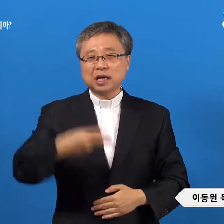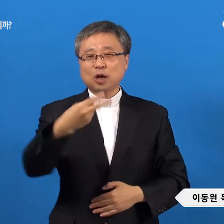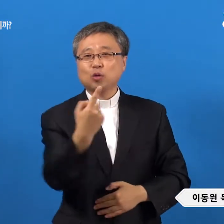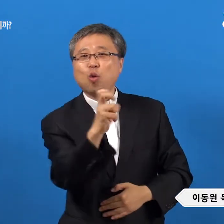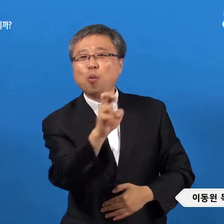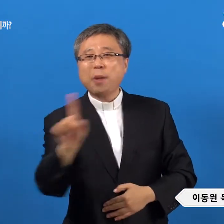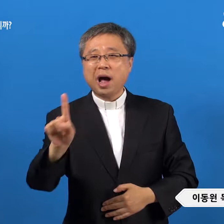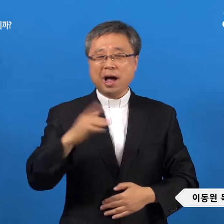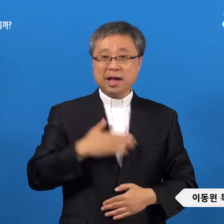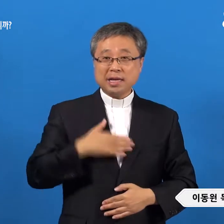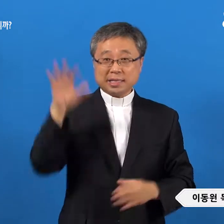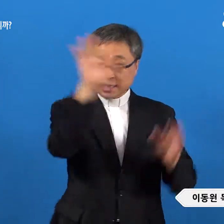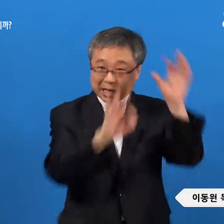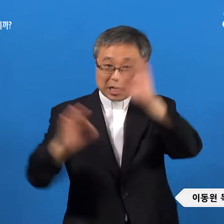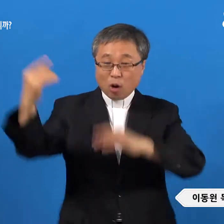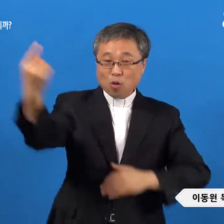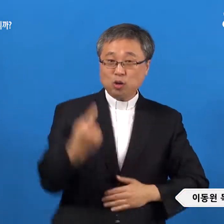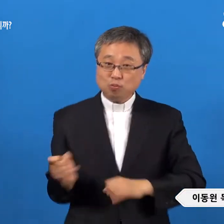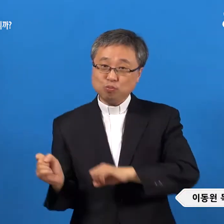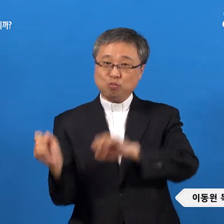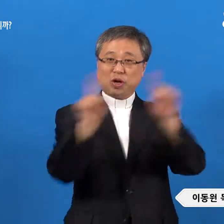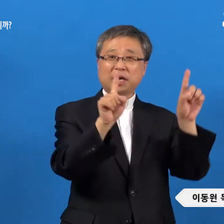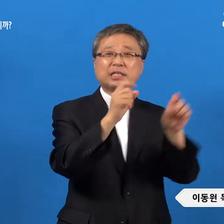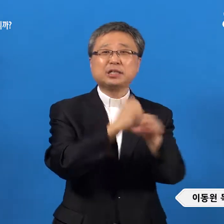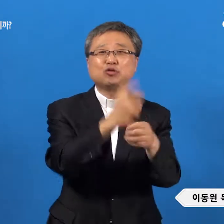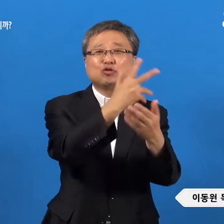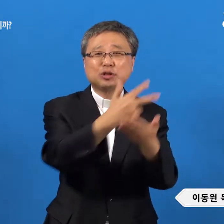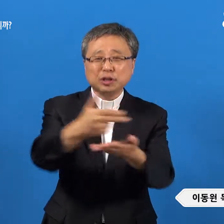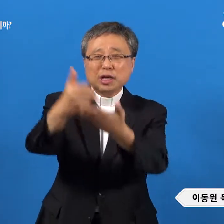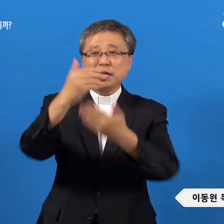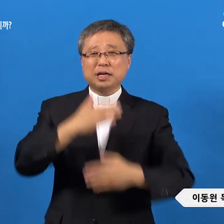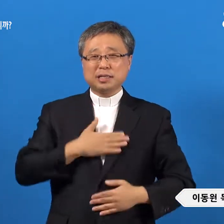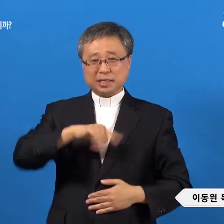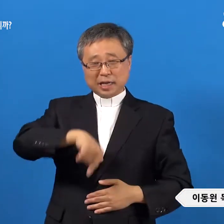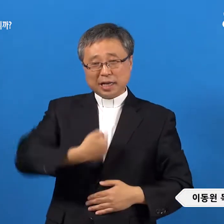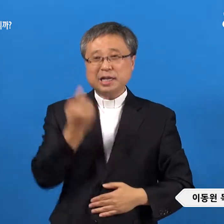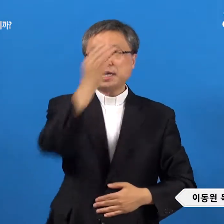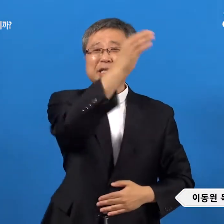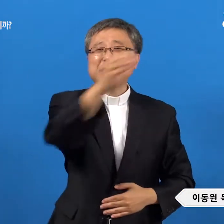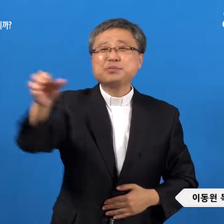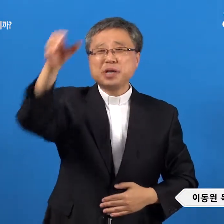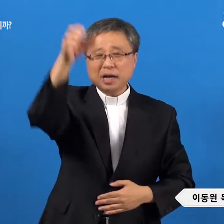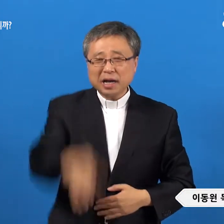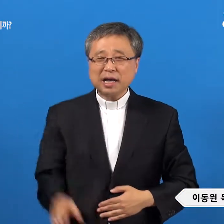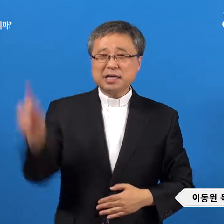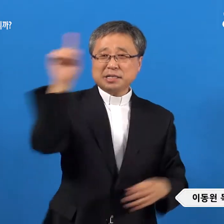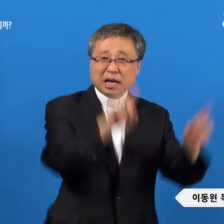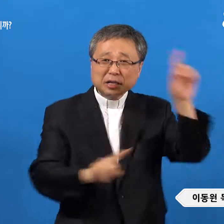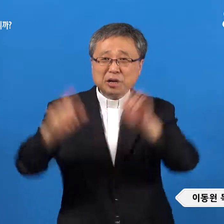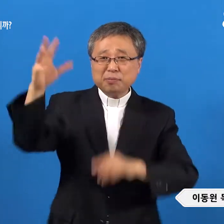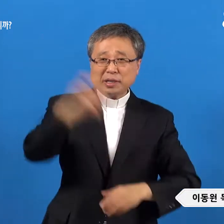이 도마를 찾아오신 부활하신 주님, 자신의 십자가에 상처받은 그